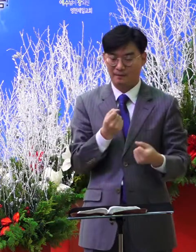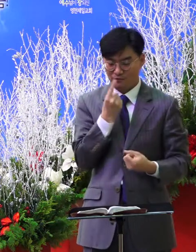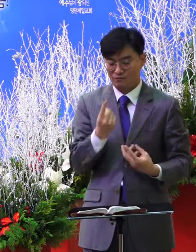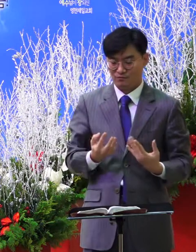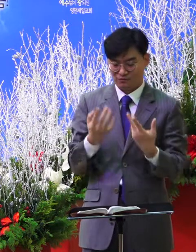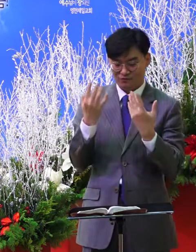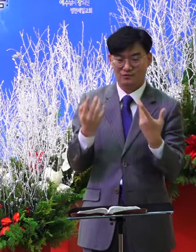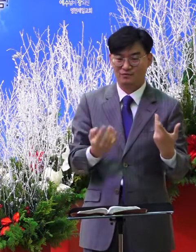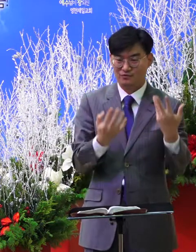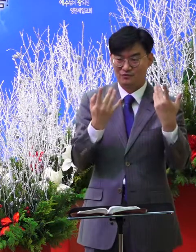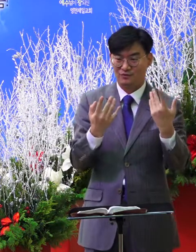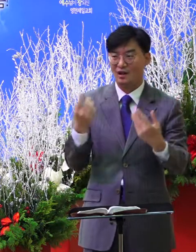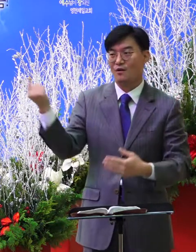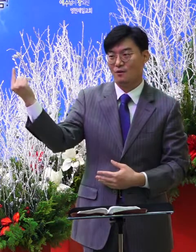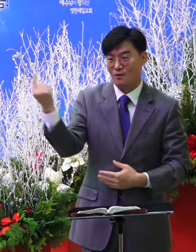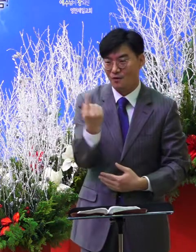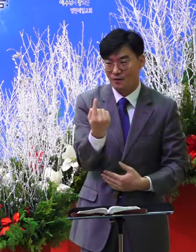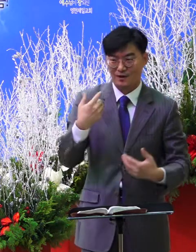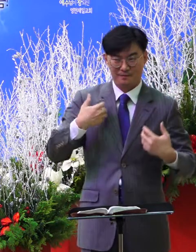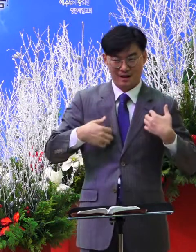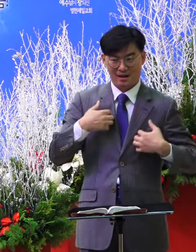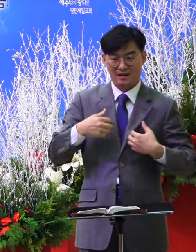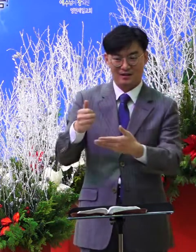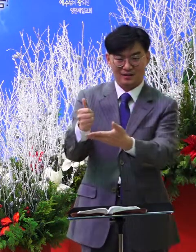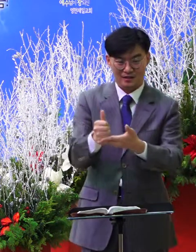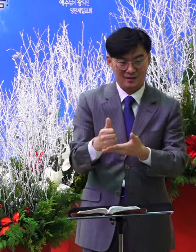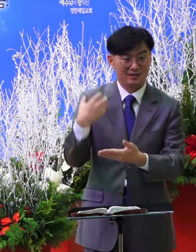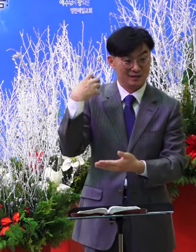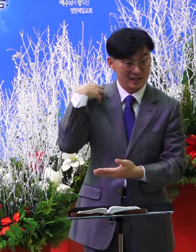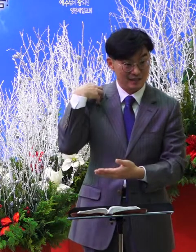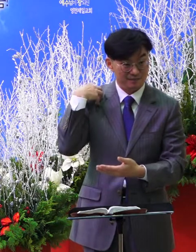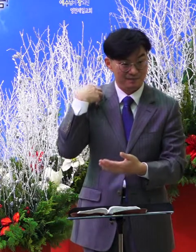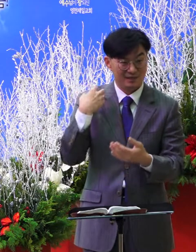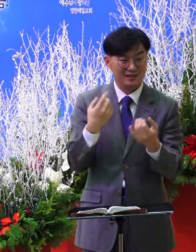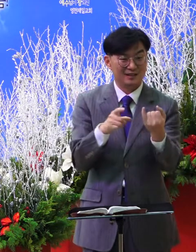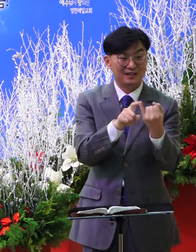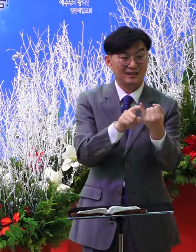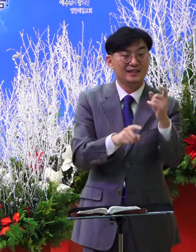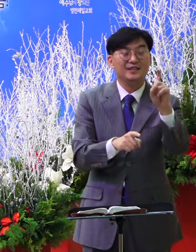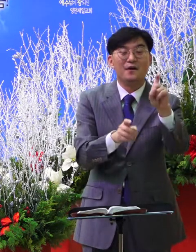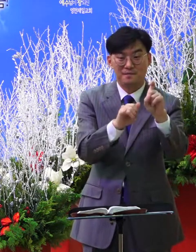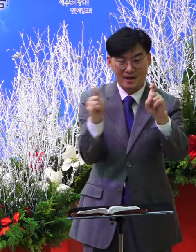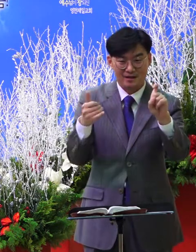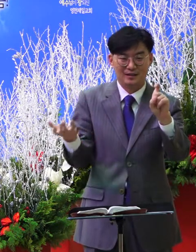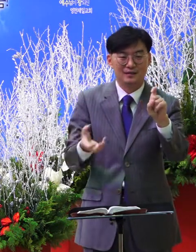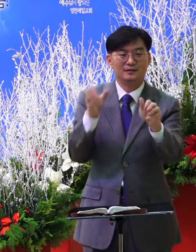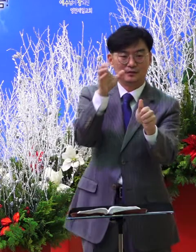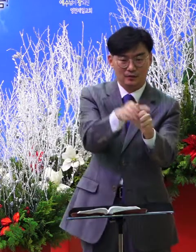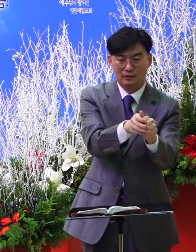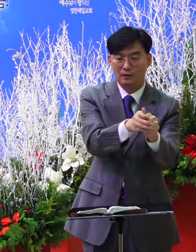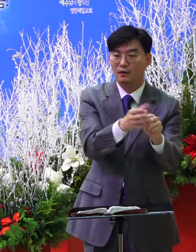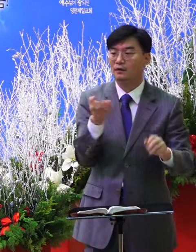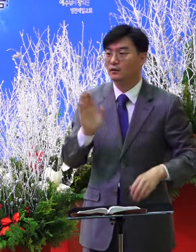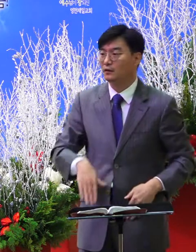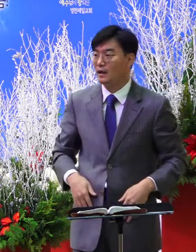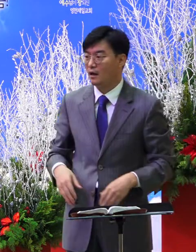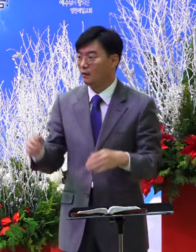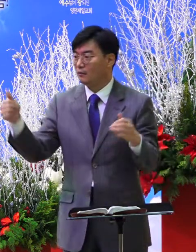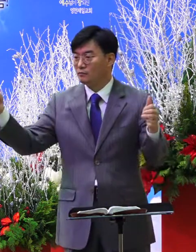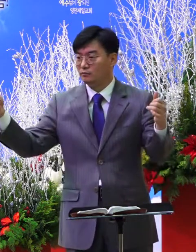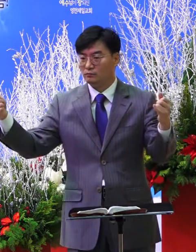합니다. 그런데 신랑이 신부 집에 언제 오는지가 정해지지 않았습니다. 그래서 신부의